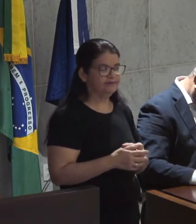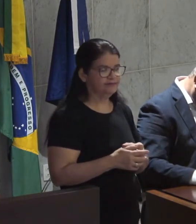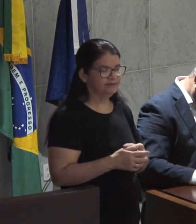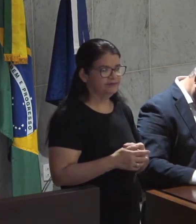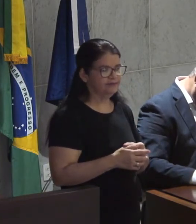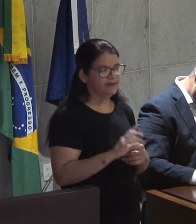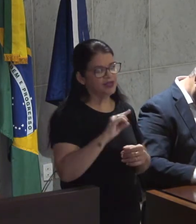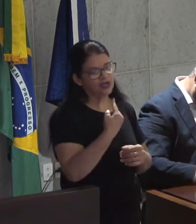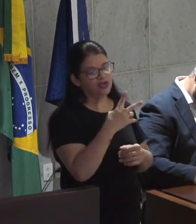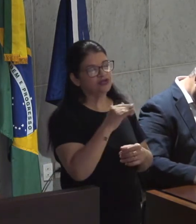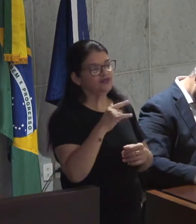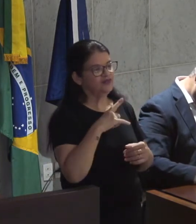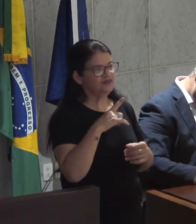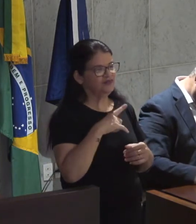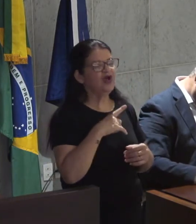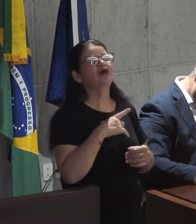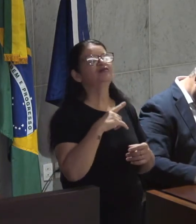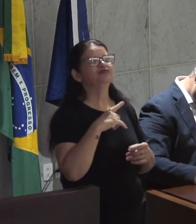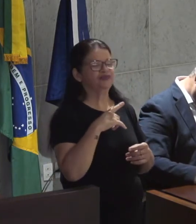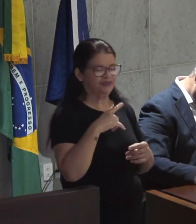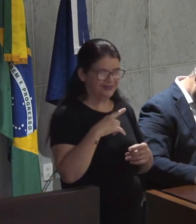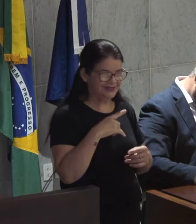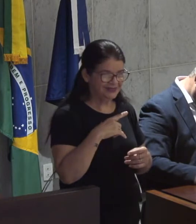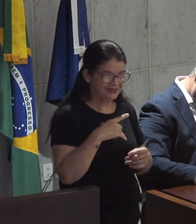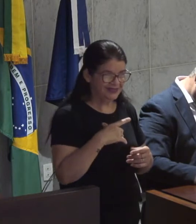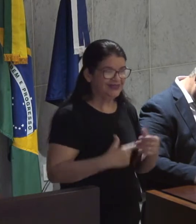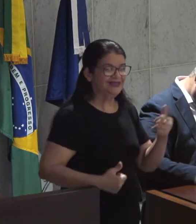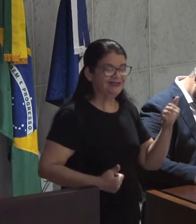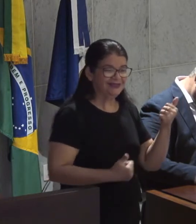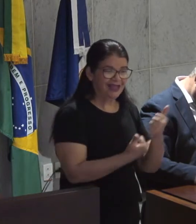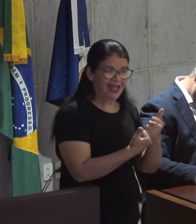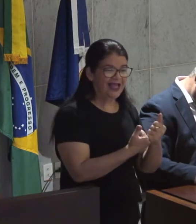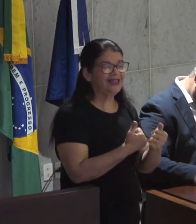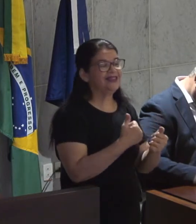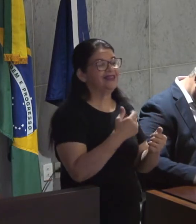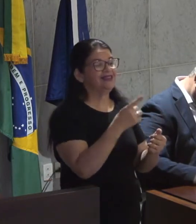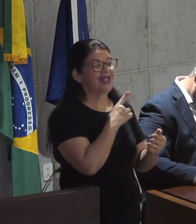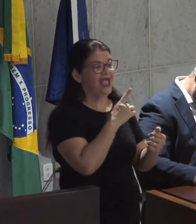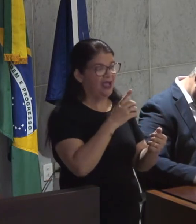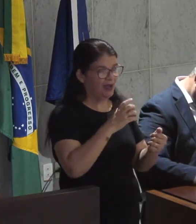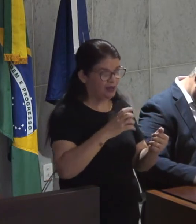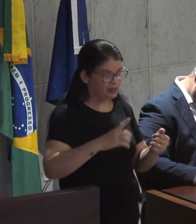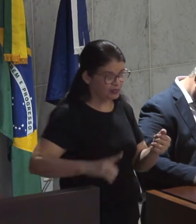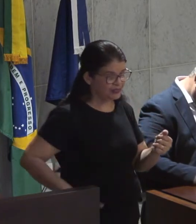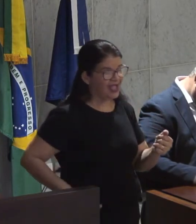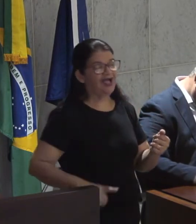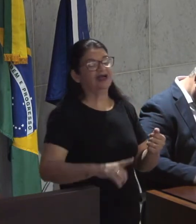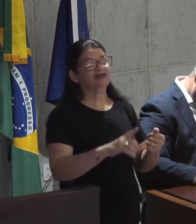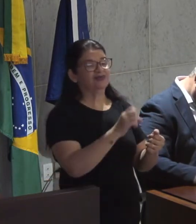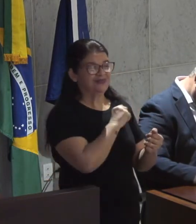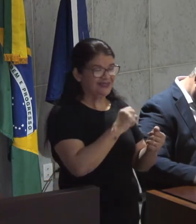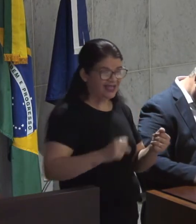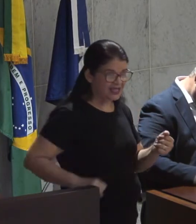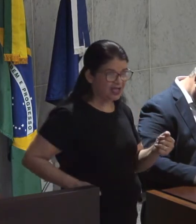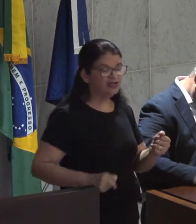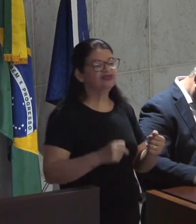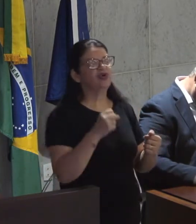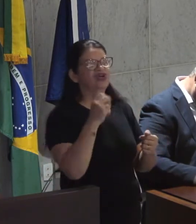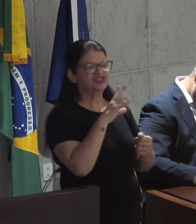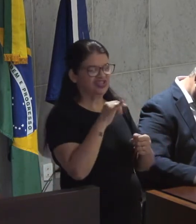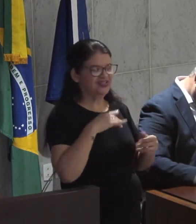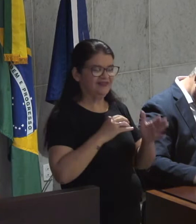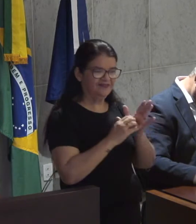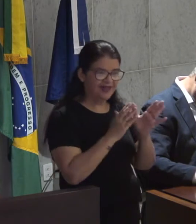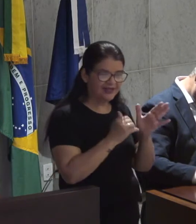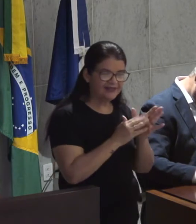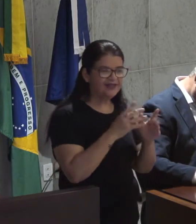E nós vamos dar uma surra em cada bolsonarista, deputado e senador deles, e vamos tirar também do poder os que estão, e não